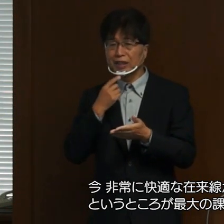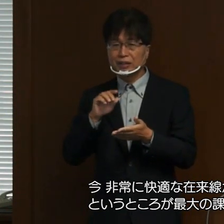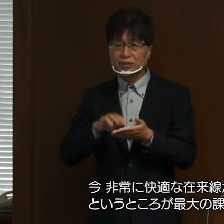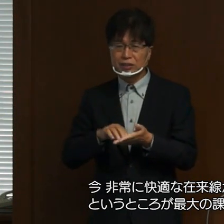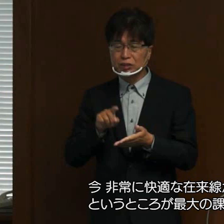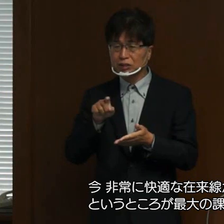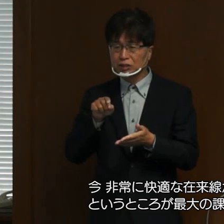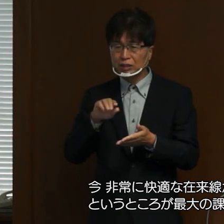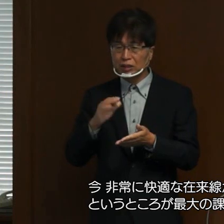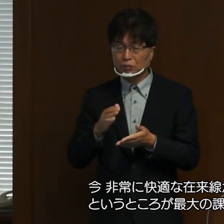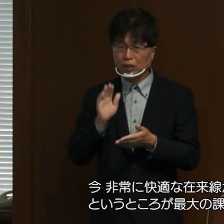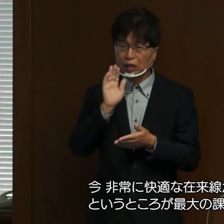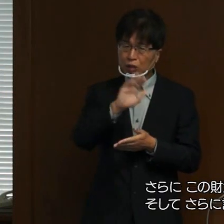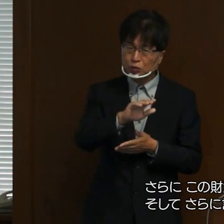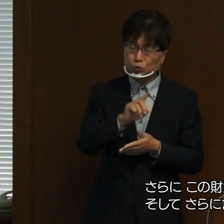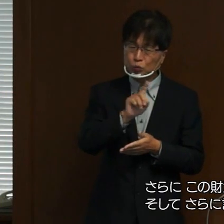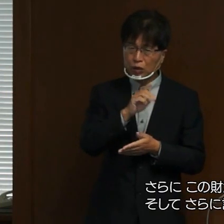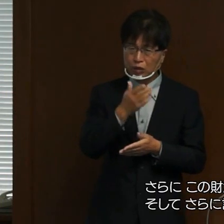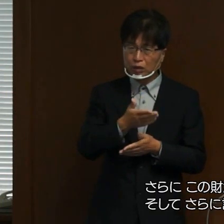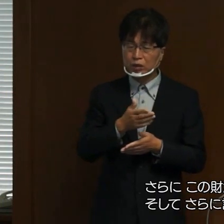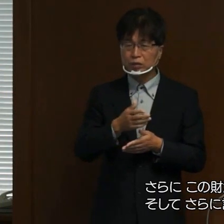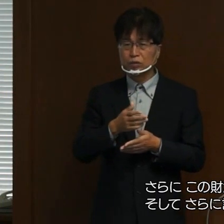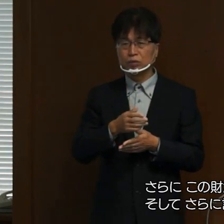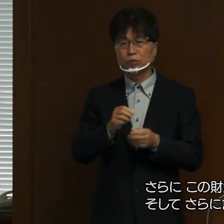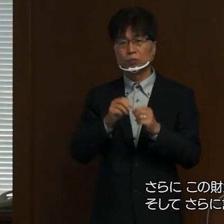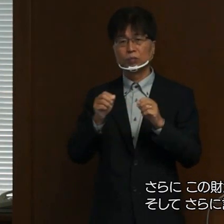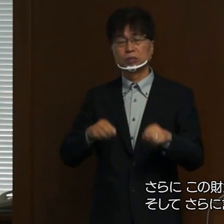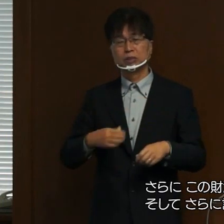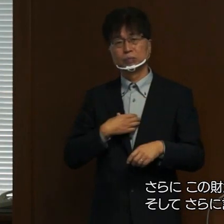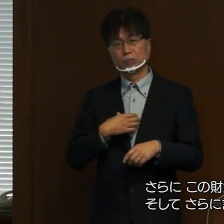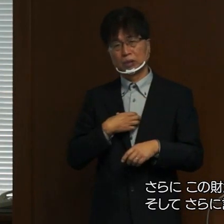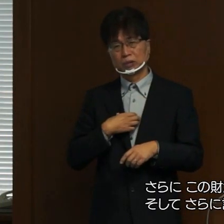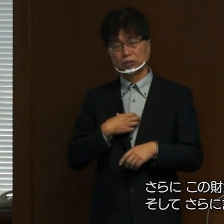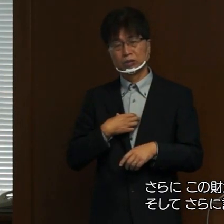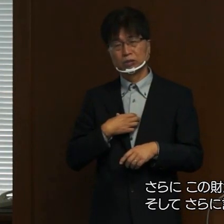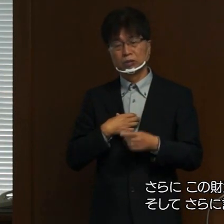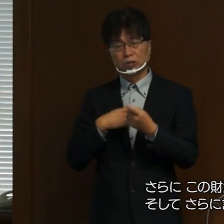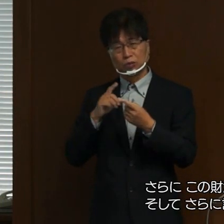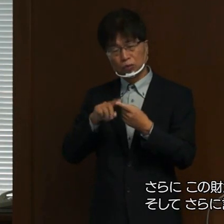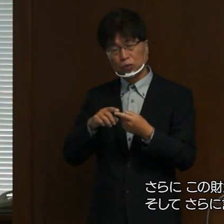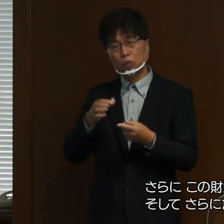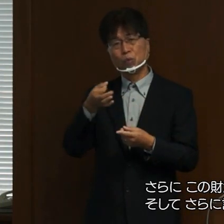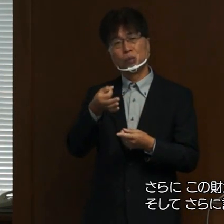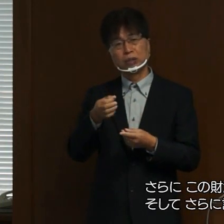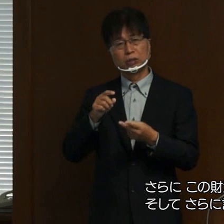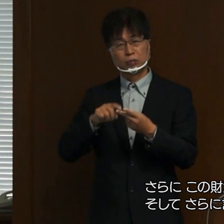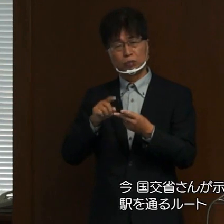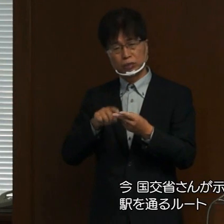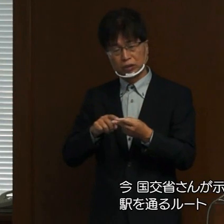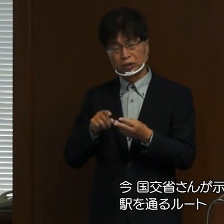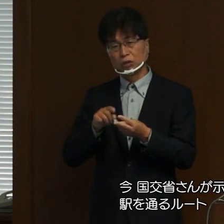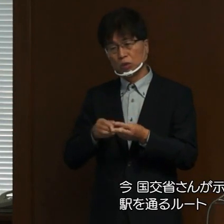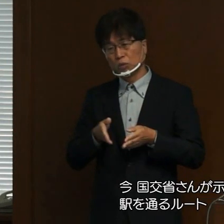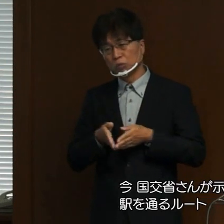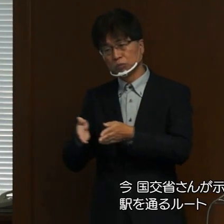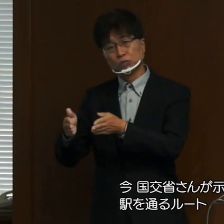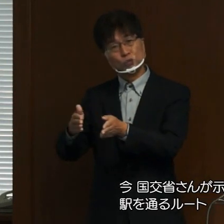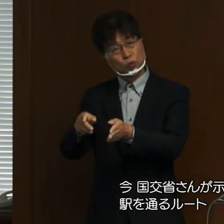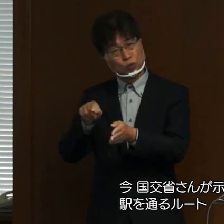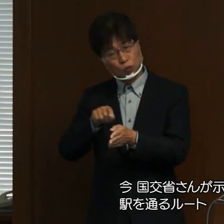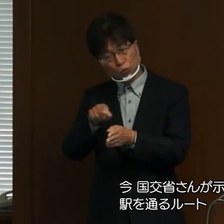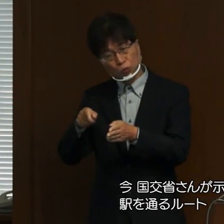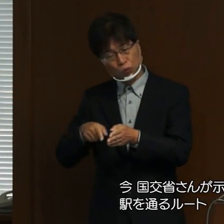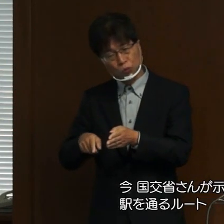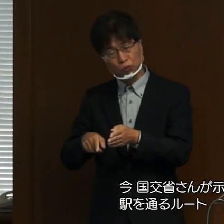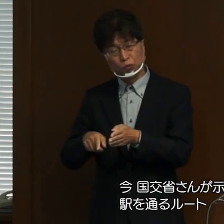というところが最大の課題で、さらにこの財源問題、そしてさらに言えばルート、今